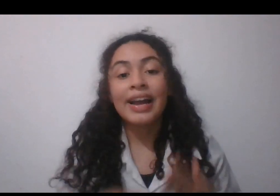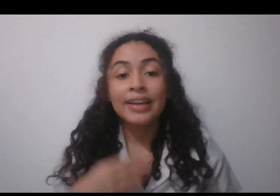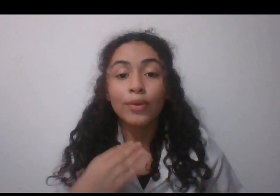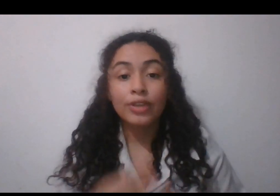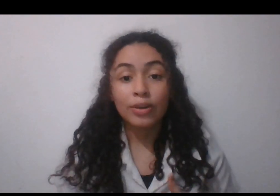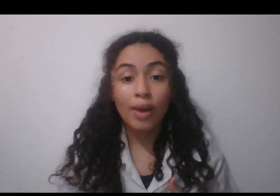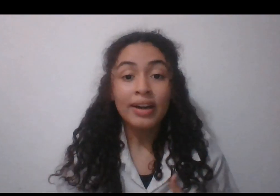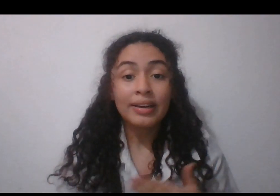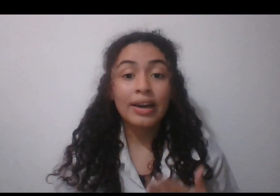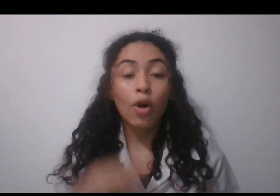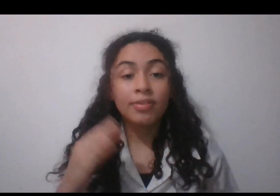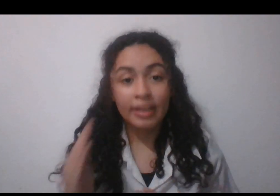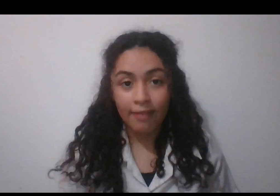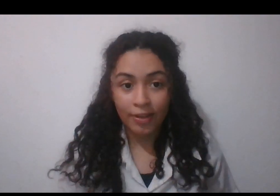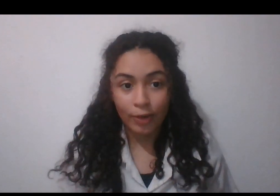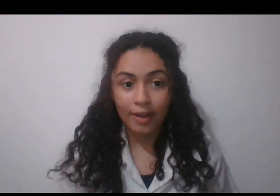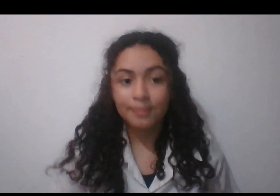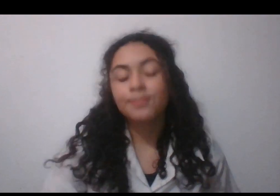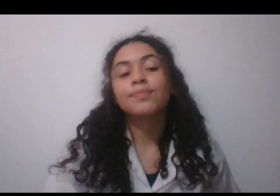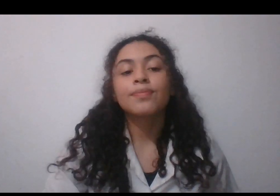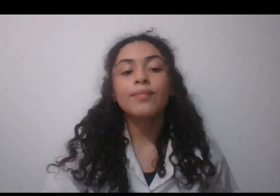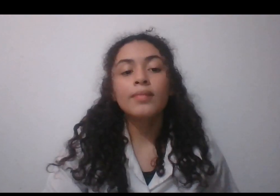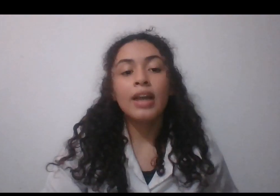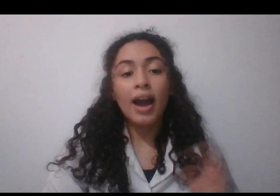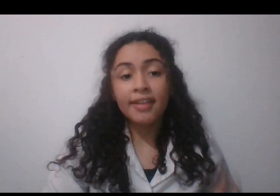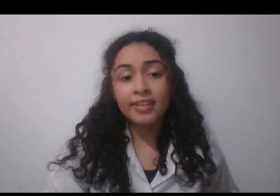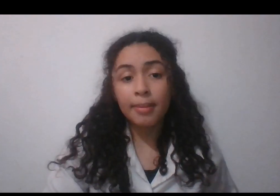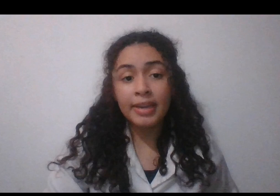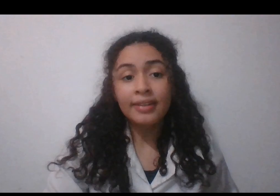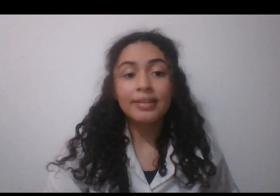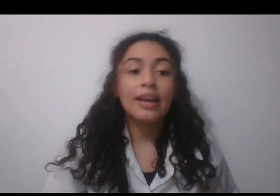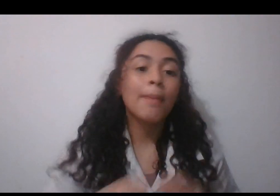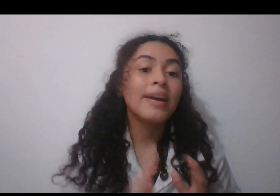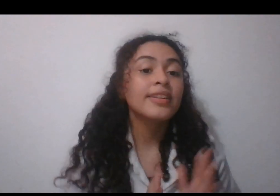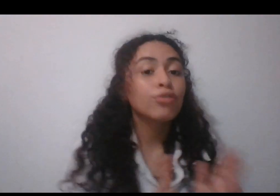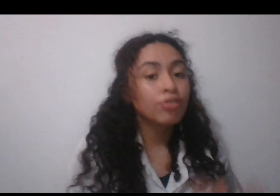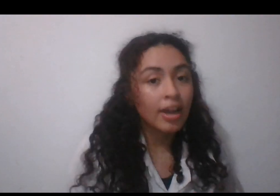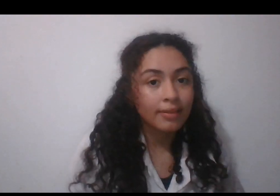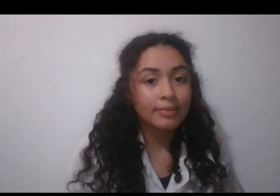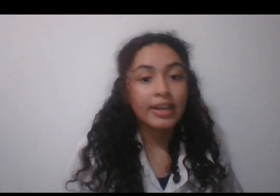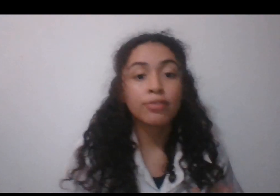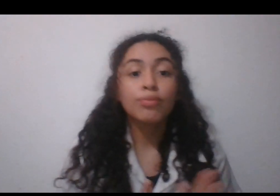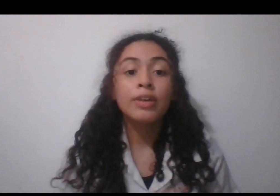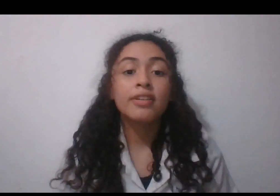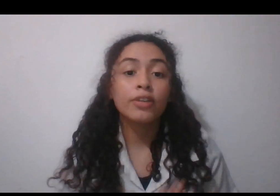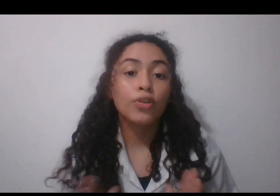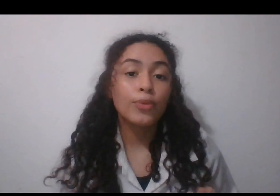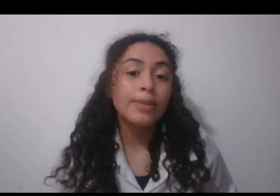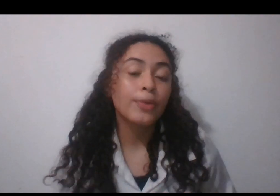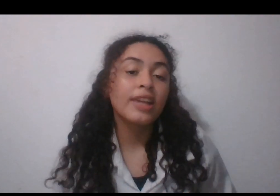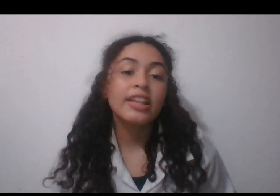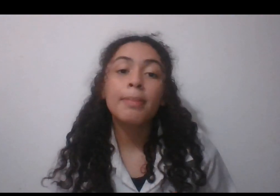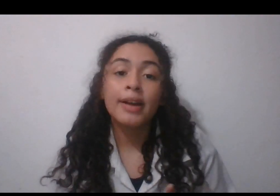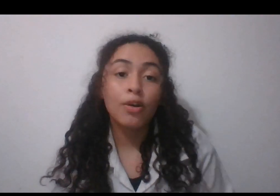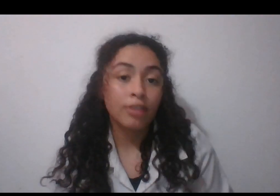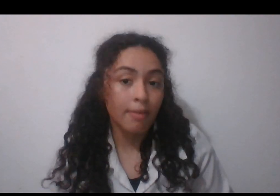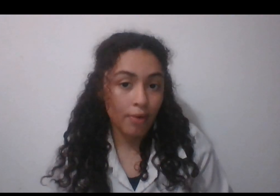que continuar observándola. Así también la parte social, que es un sector muy importante para los